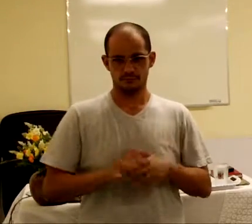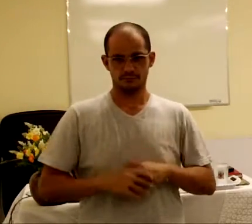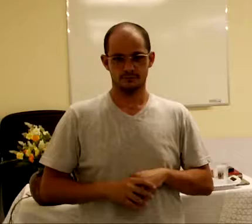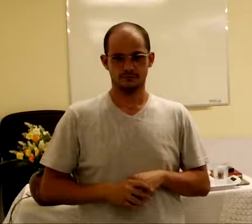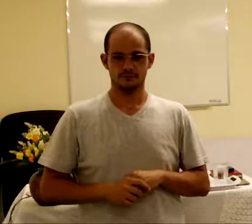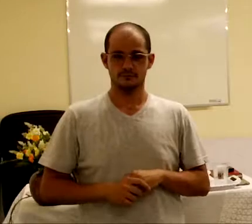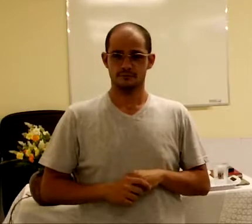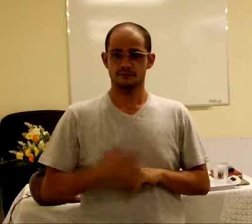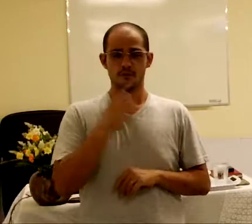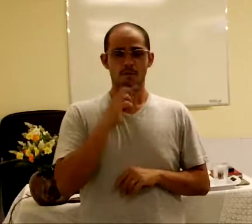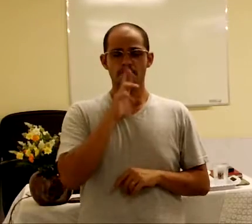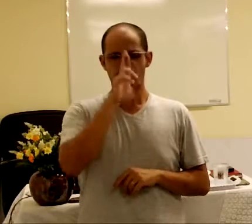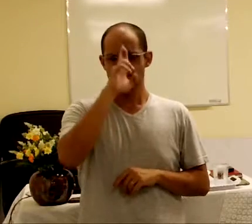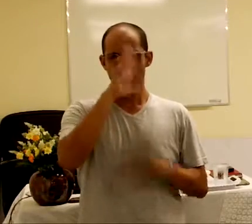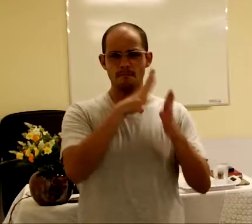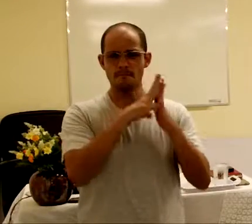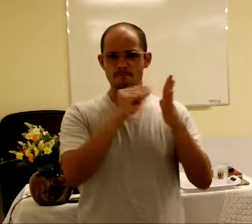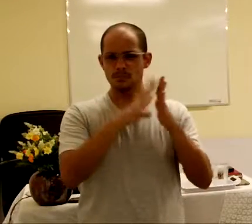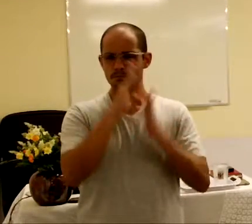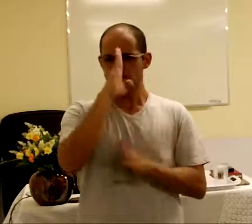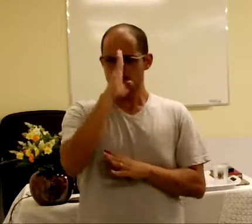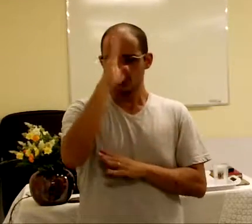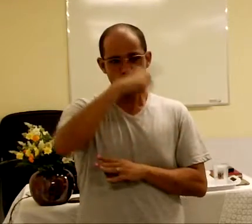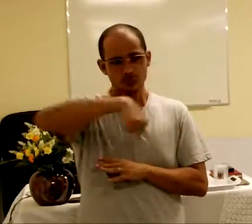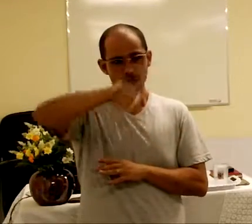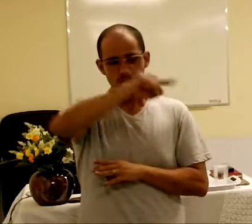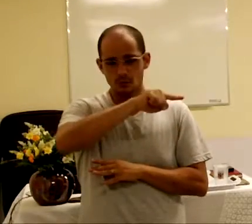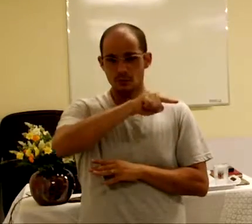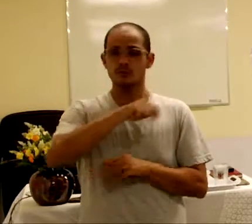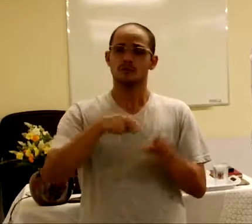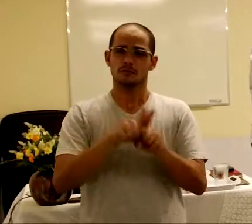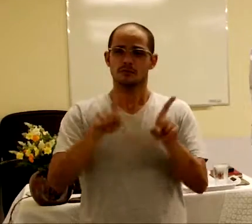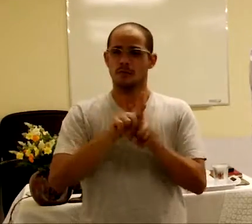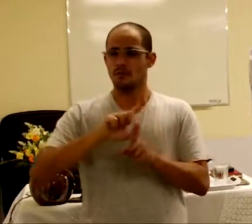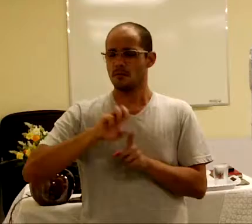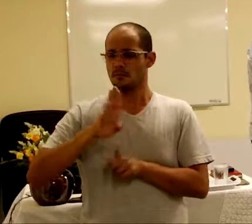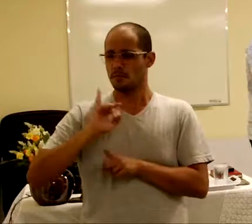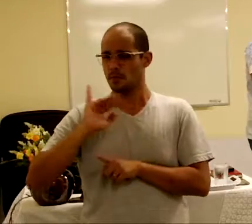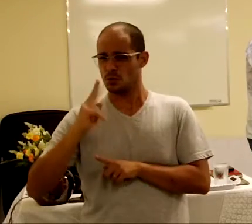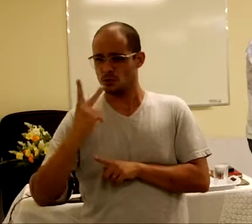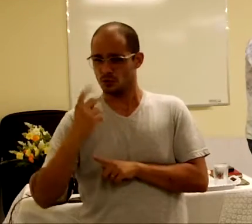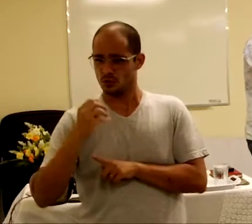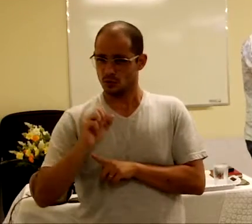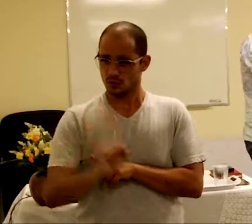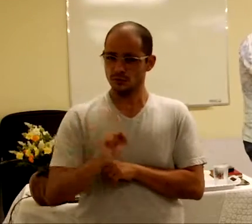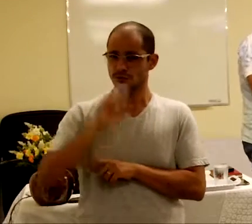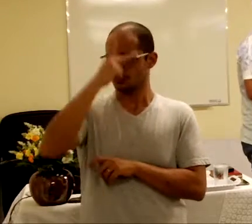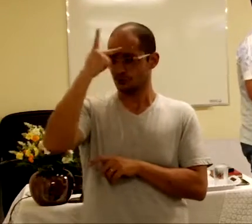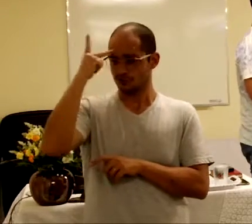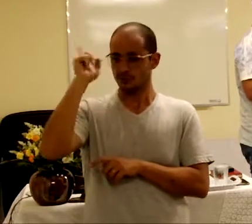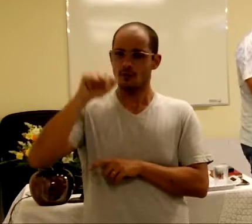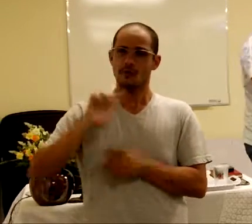A referência maior para nós espíritas cristãos e para, né, bilhões de seres humanos, e até não cristãos, inclusive,